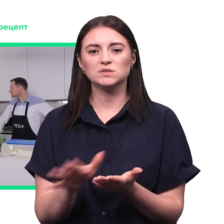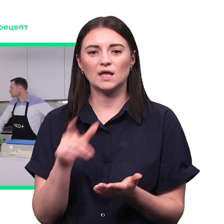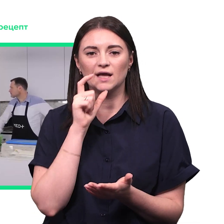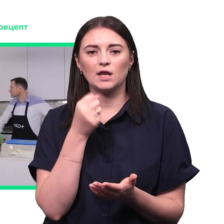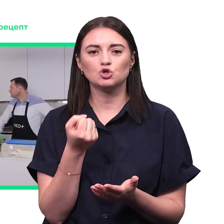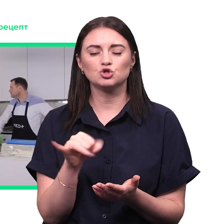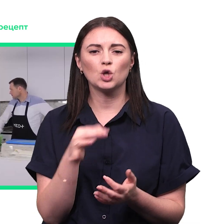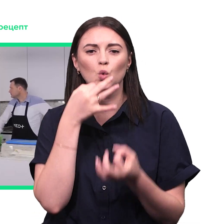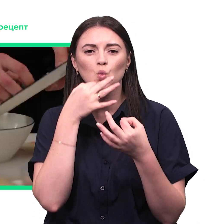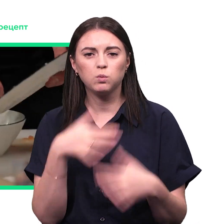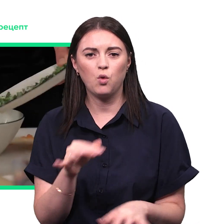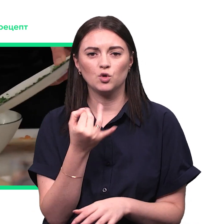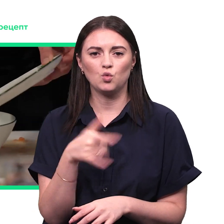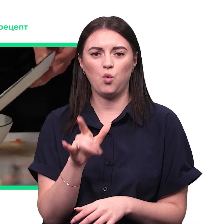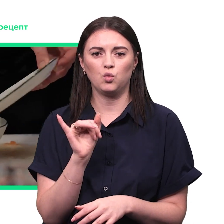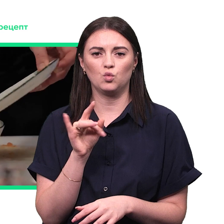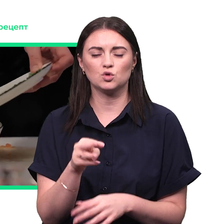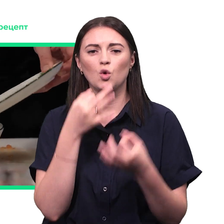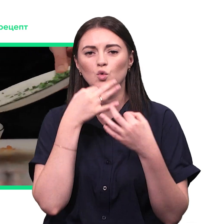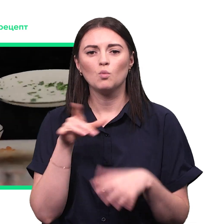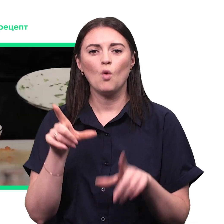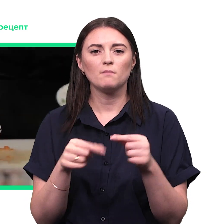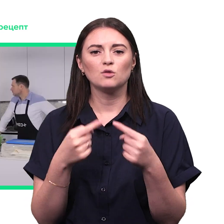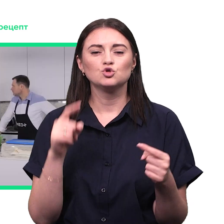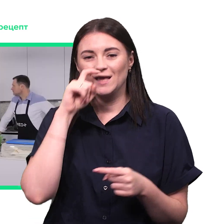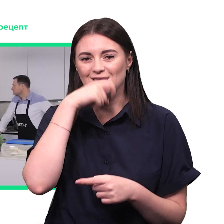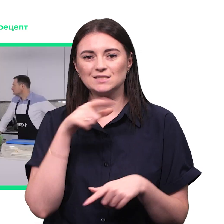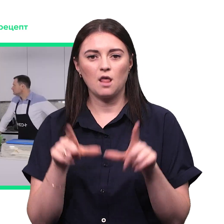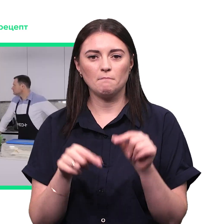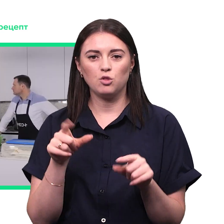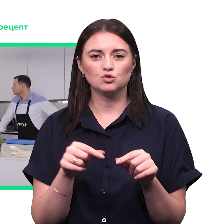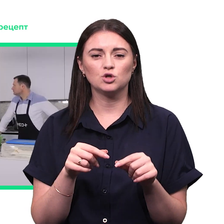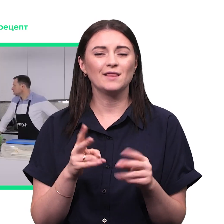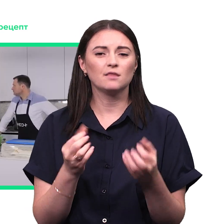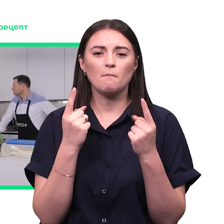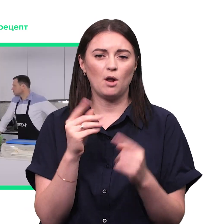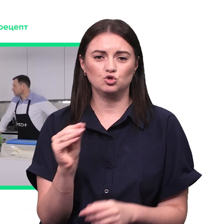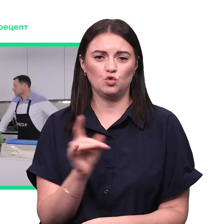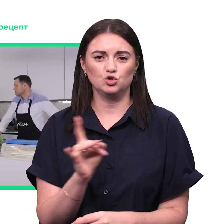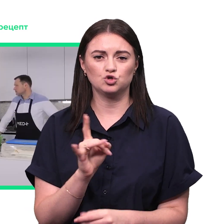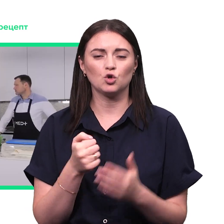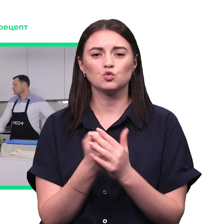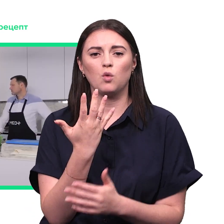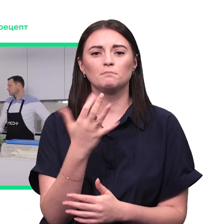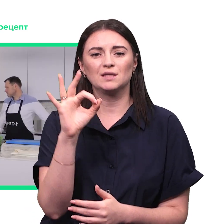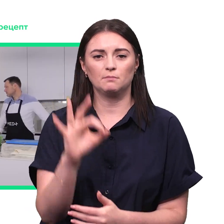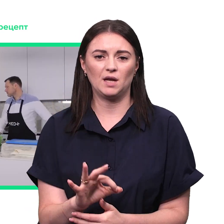греческий, любой йогурт. Любой молочный продукт, кисломолочный, просто небольшой жирности. До